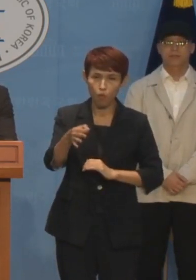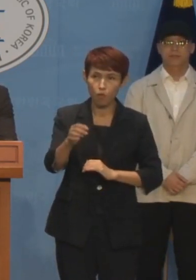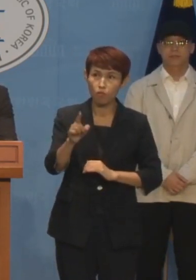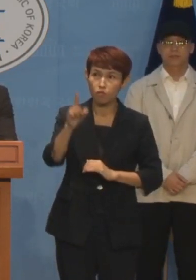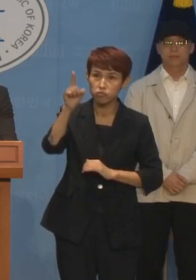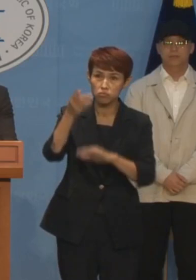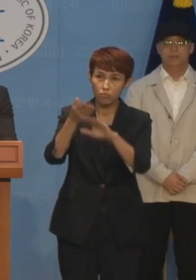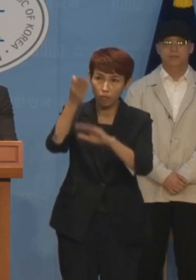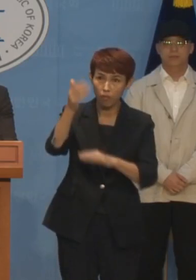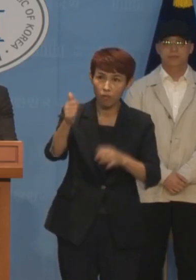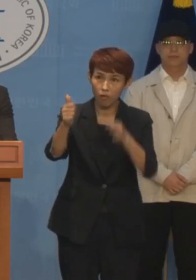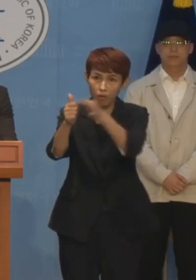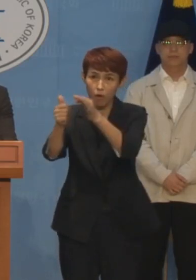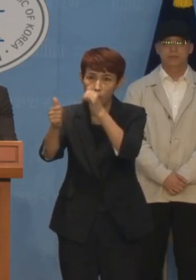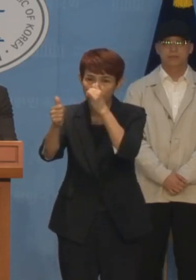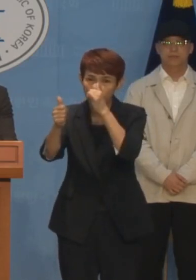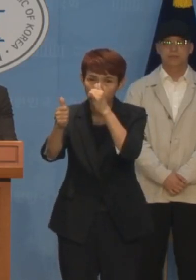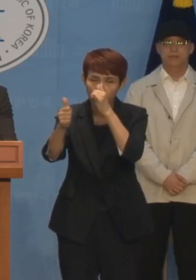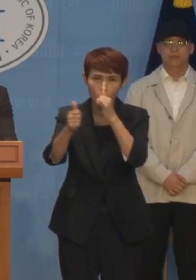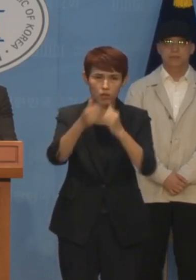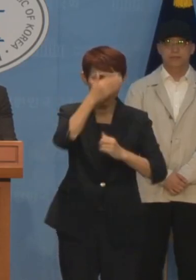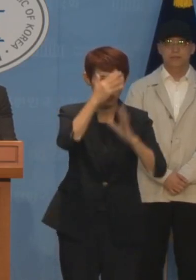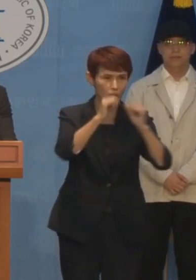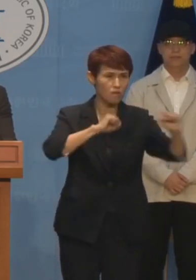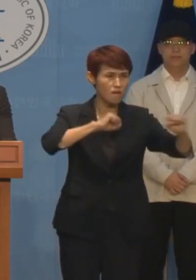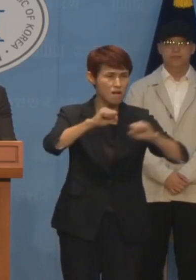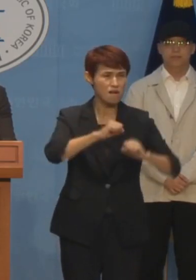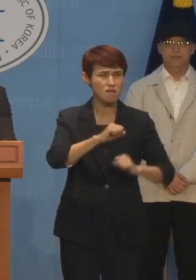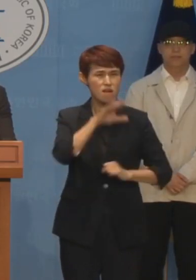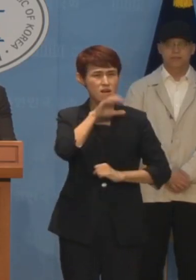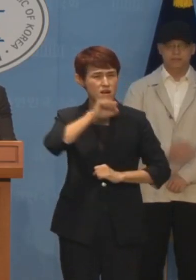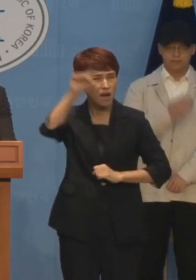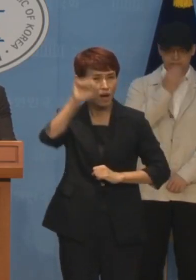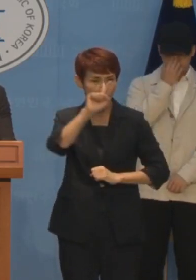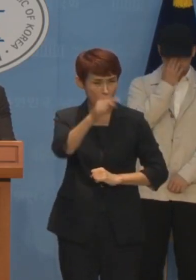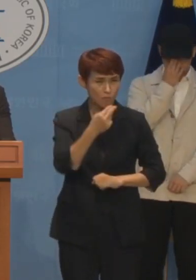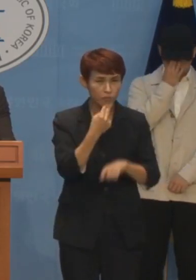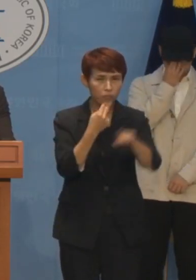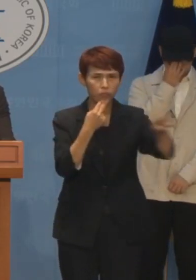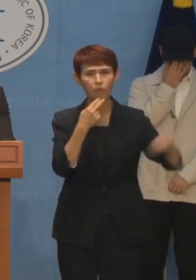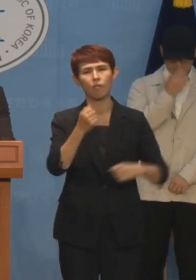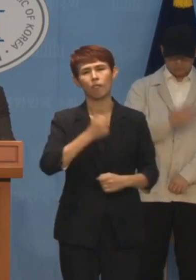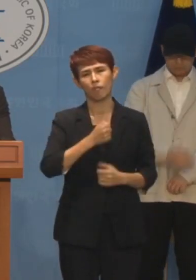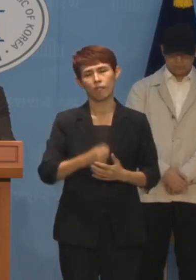현실에 시정을 요구하는 청년들의 목소리가 들리지 않음이 너무나도 개탄스럽습니다.